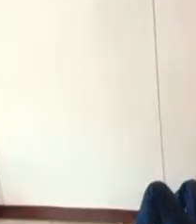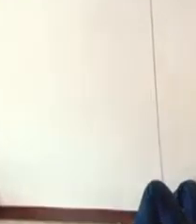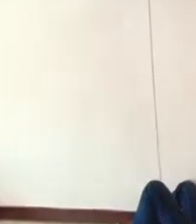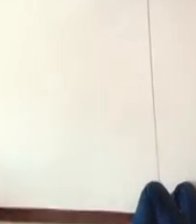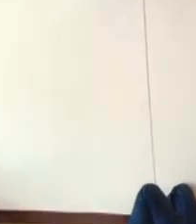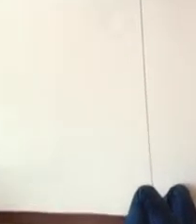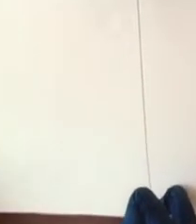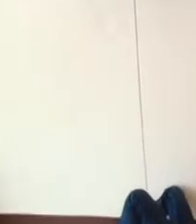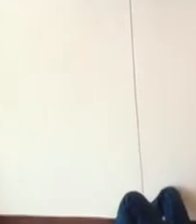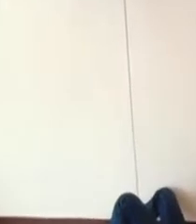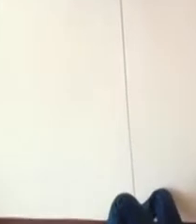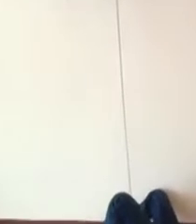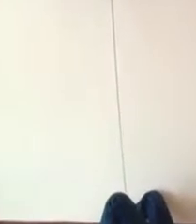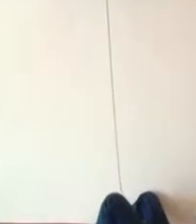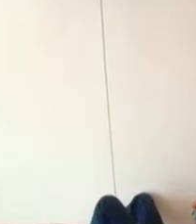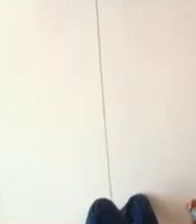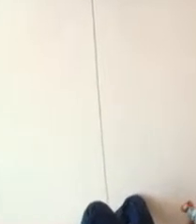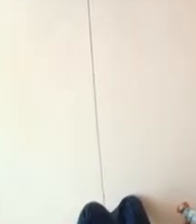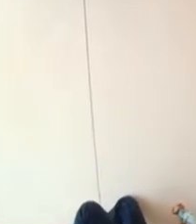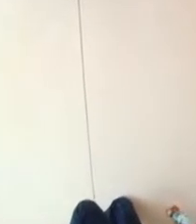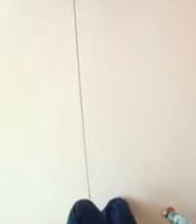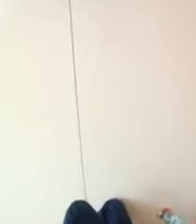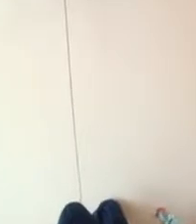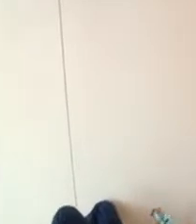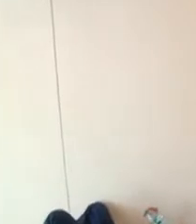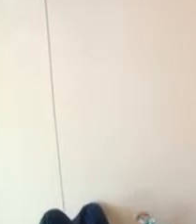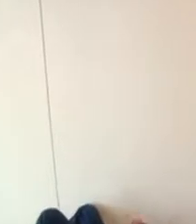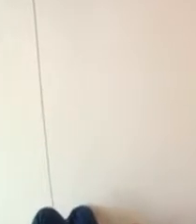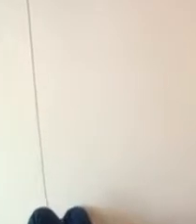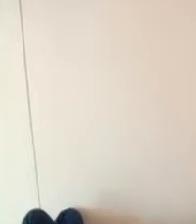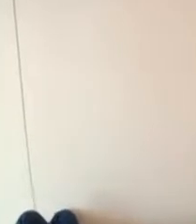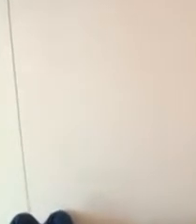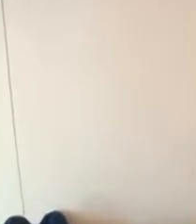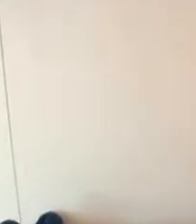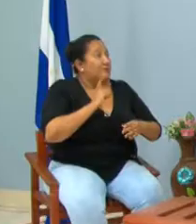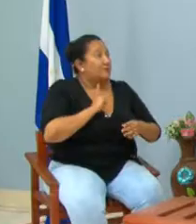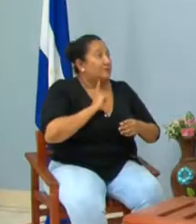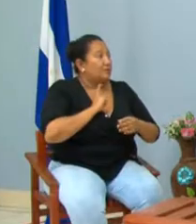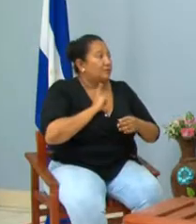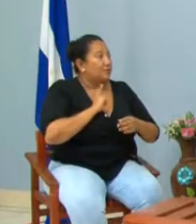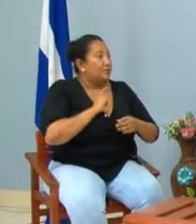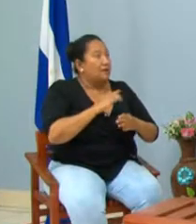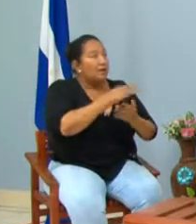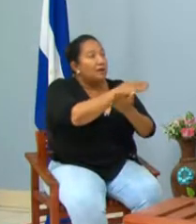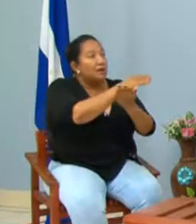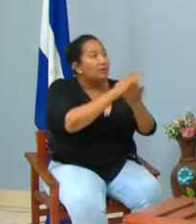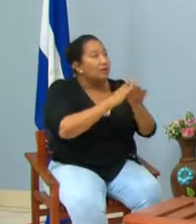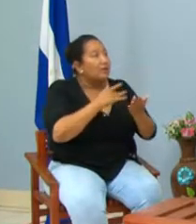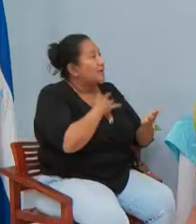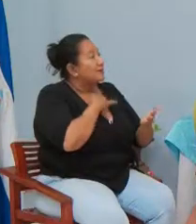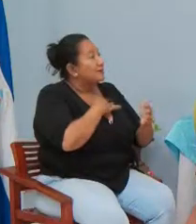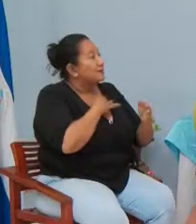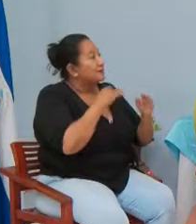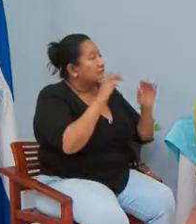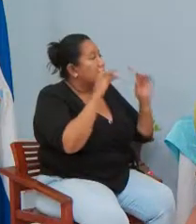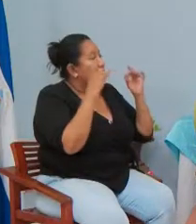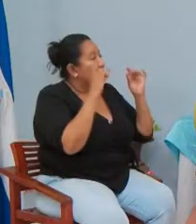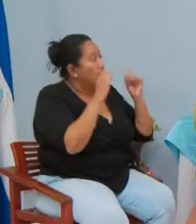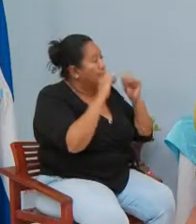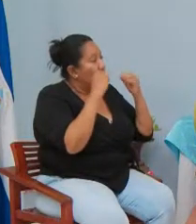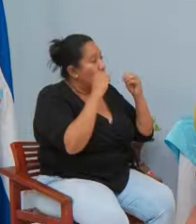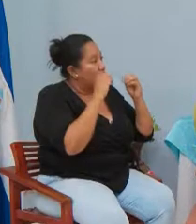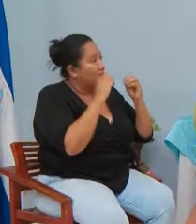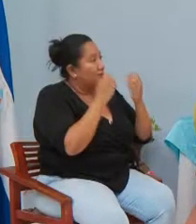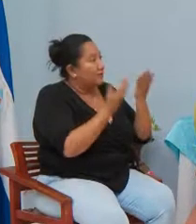se enfoca nada más en el estudiante que tiene una discapacidad, sino que tenga alguna necesidad educativa.